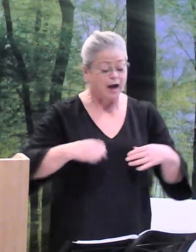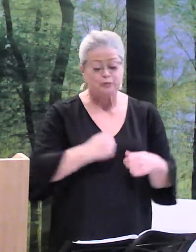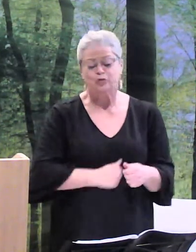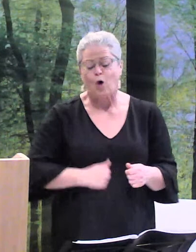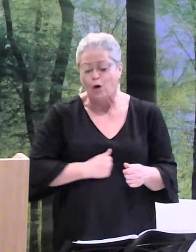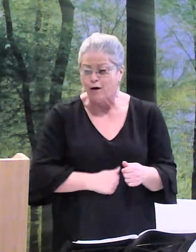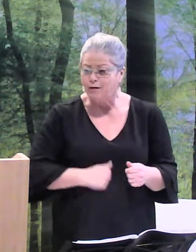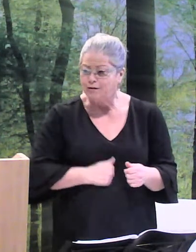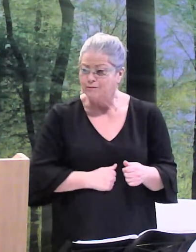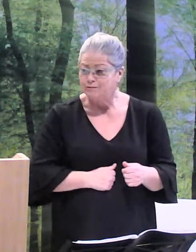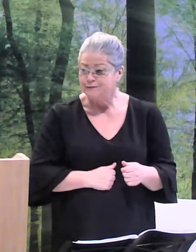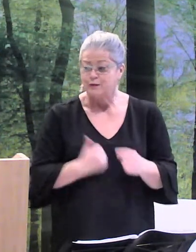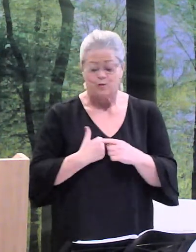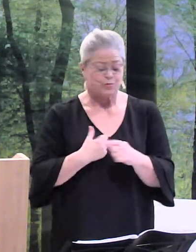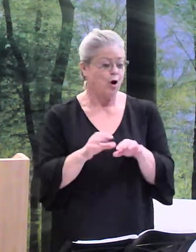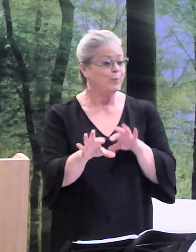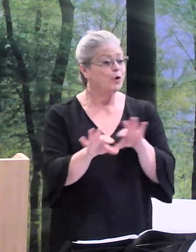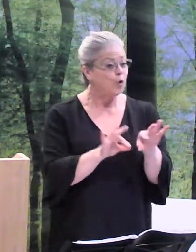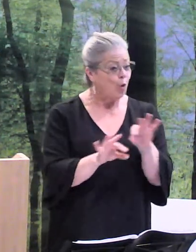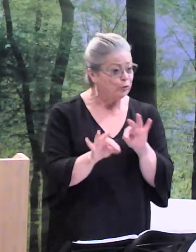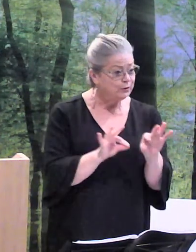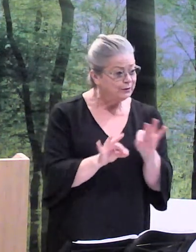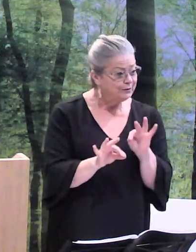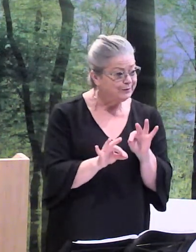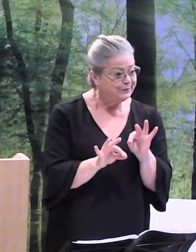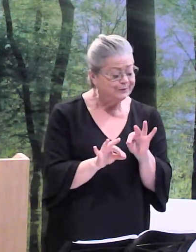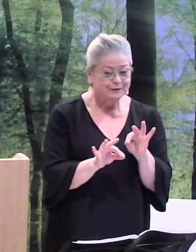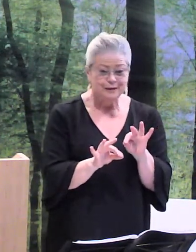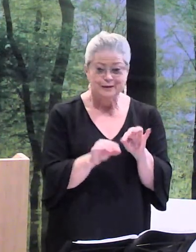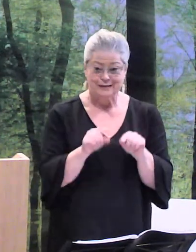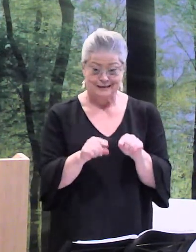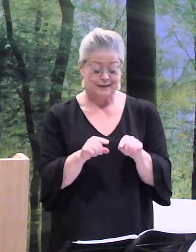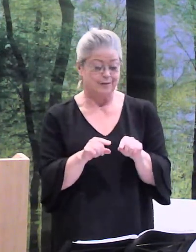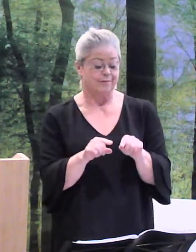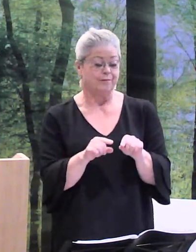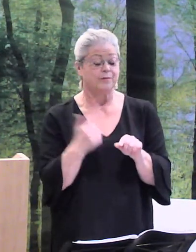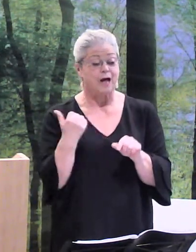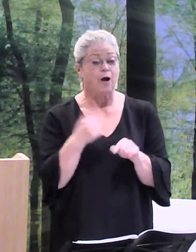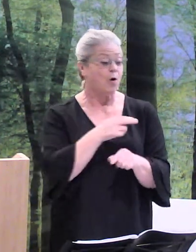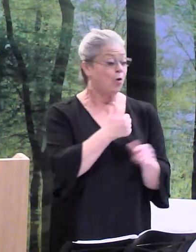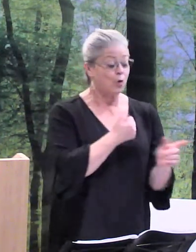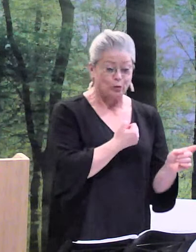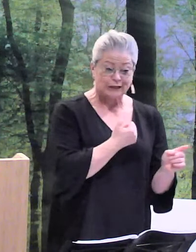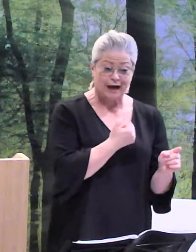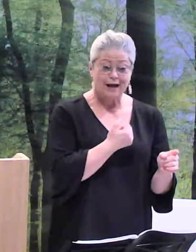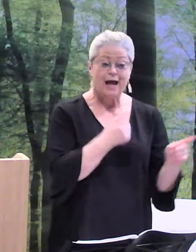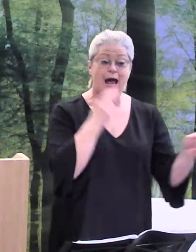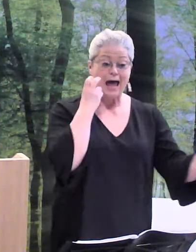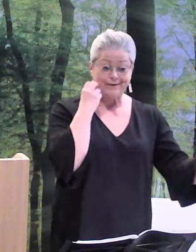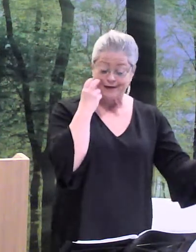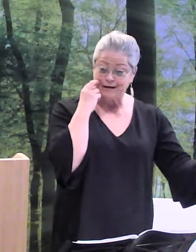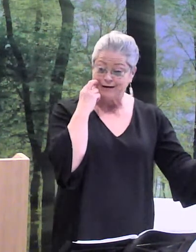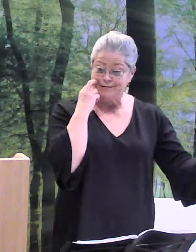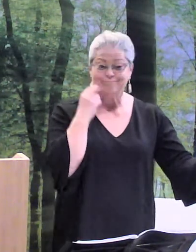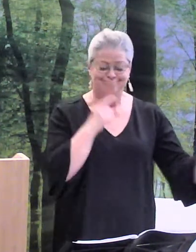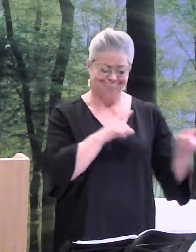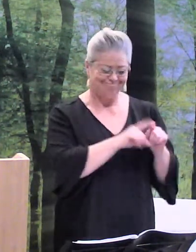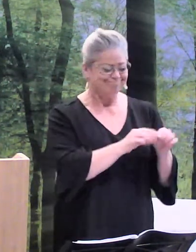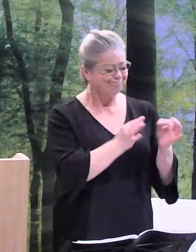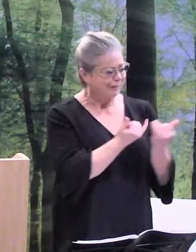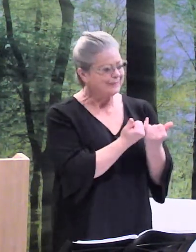zorgen, heb ik uitgekozen. Omdat dit zowel Rosa als Hendrik